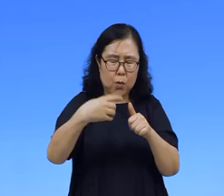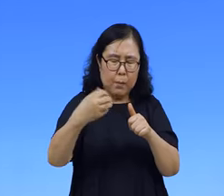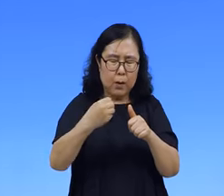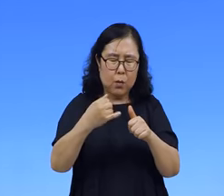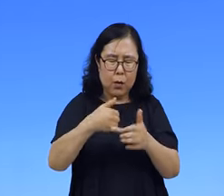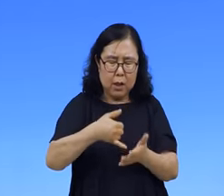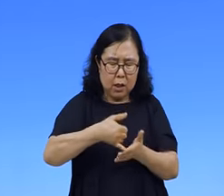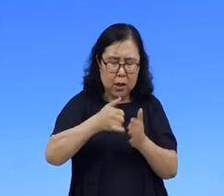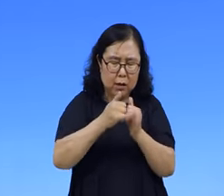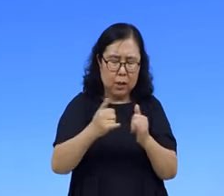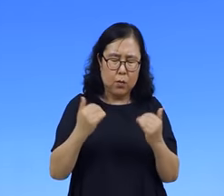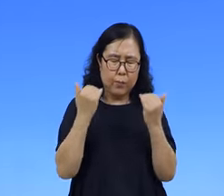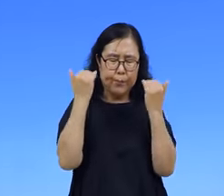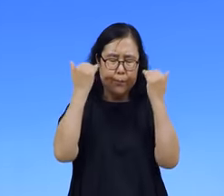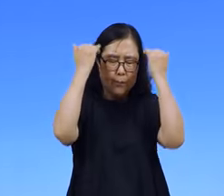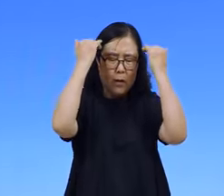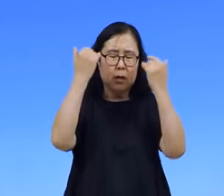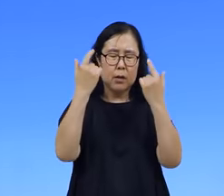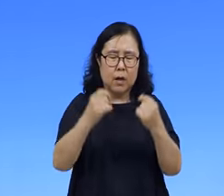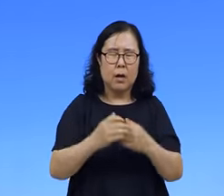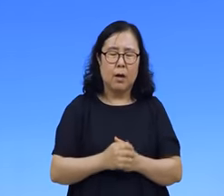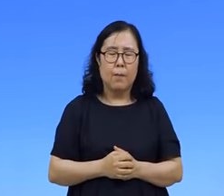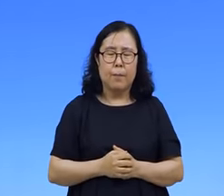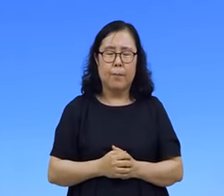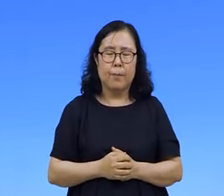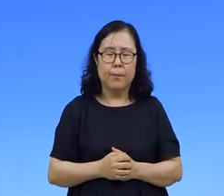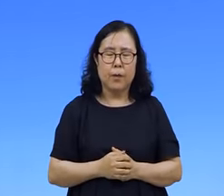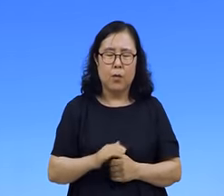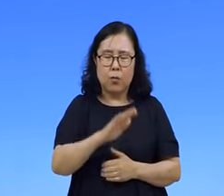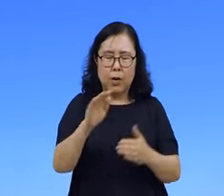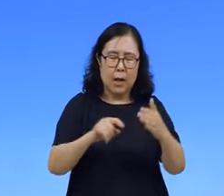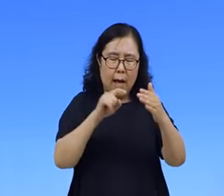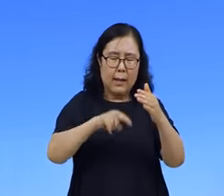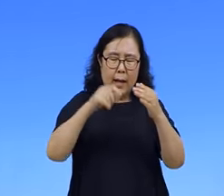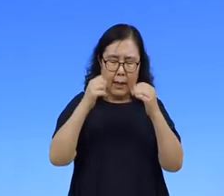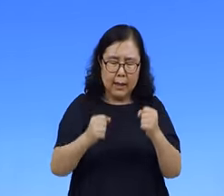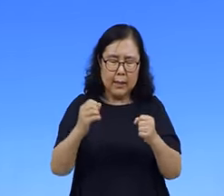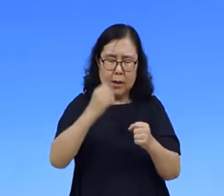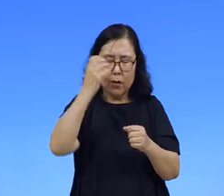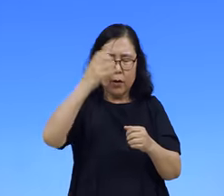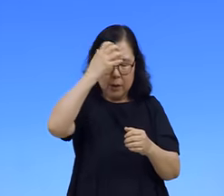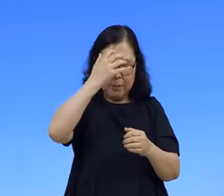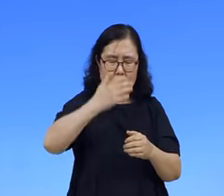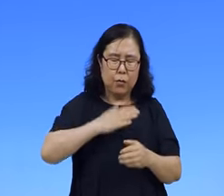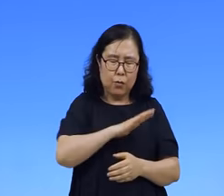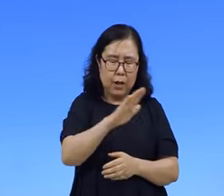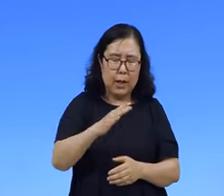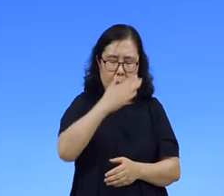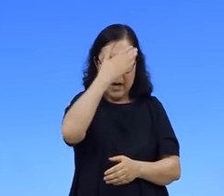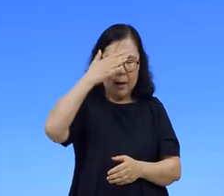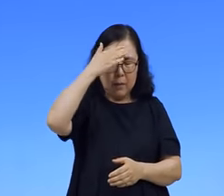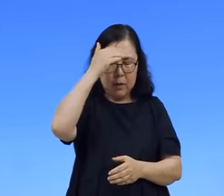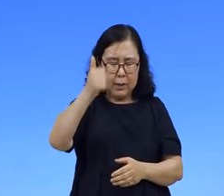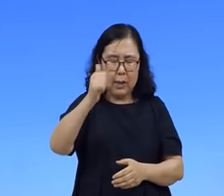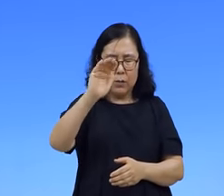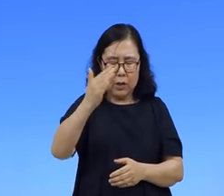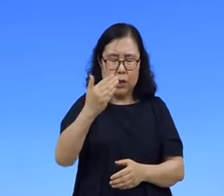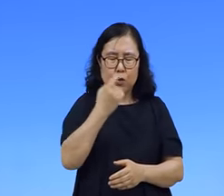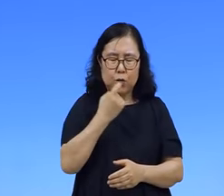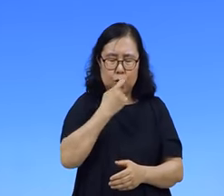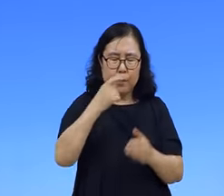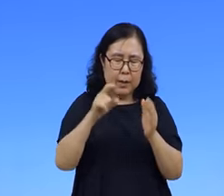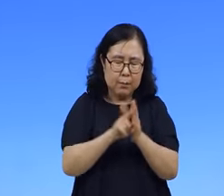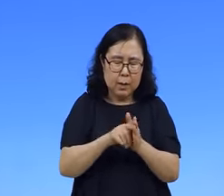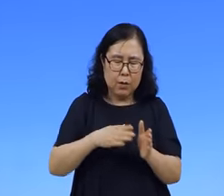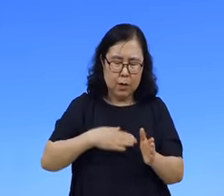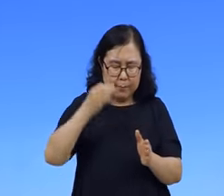받으며 그가 인격자로 자라가는 것처럼 우리 안에 계시는 성령님이 우리의 할아버지가 되어 주시는 줄 믿습니다.